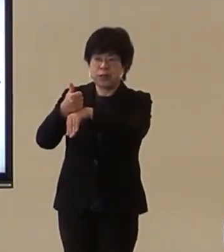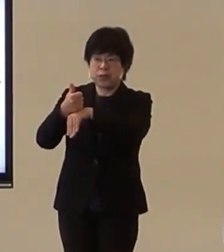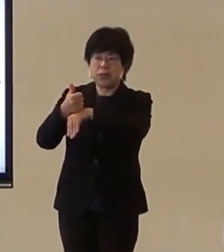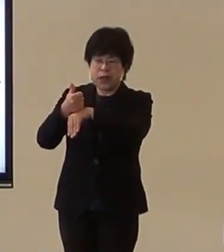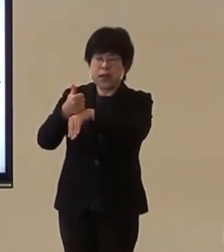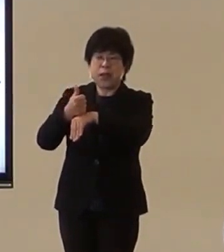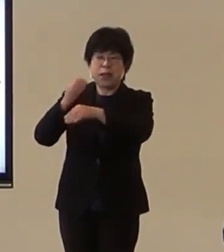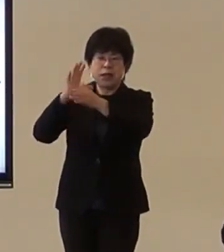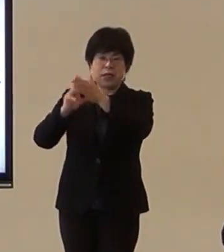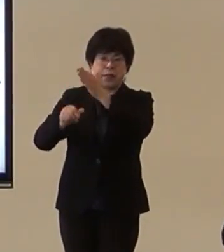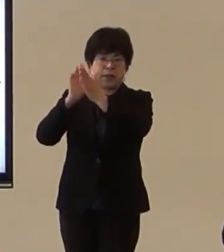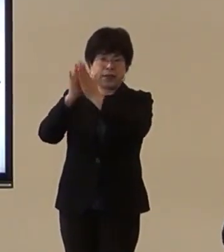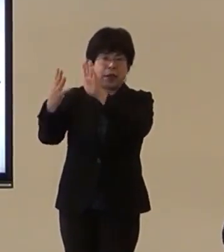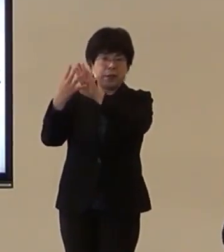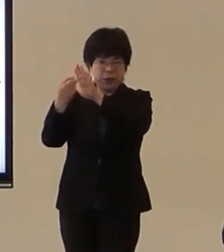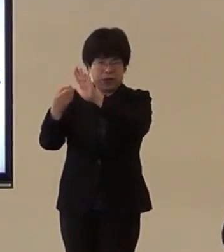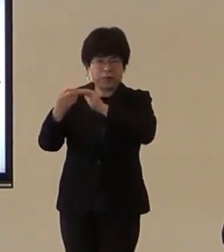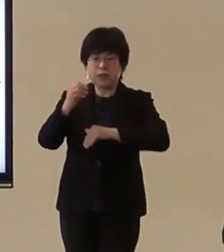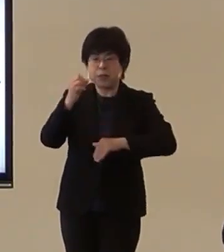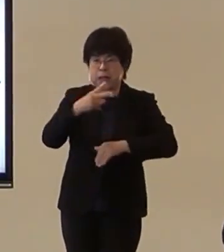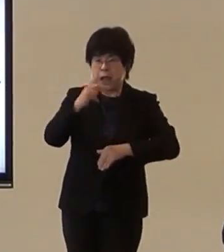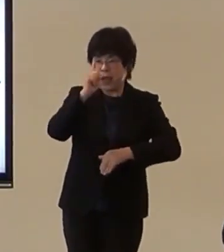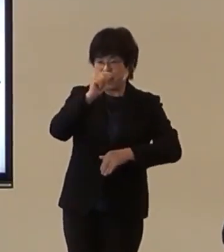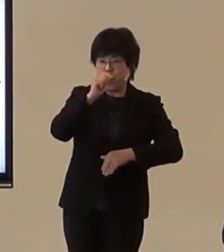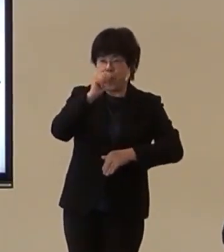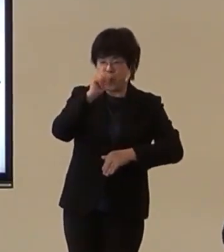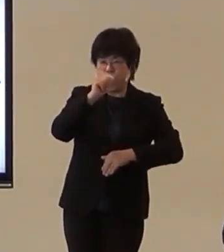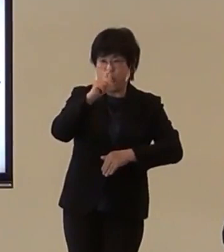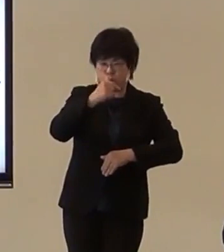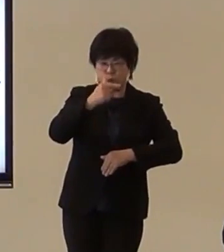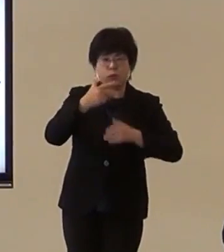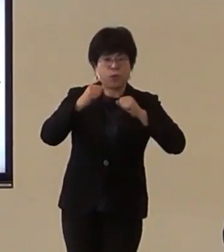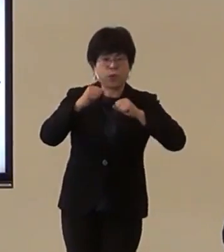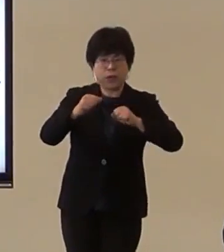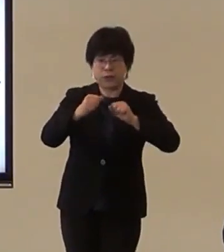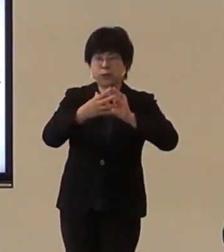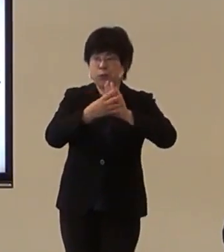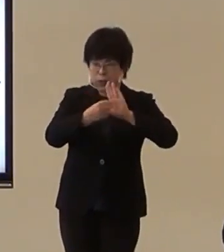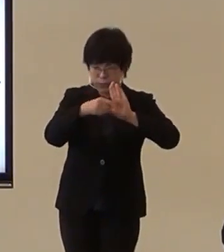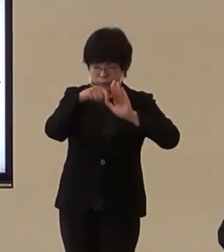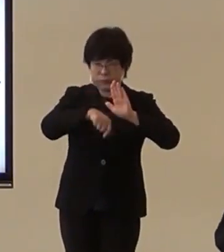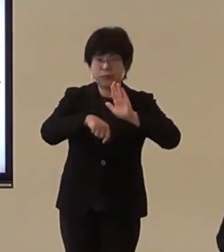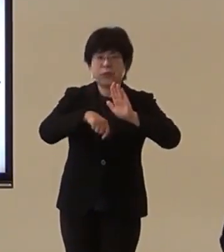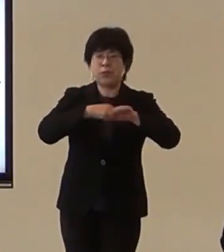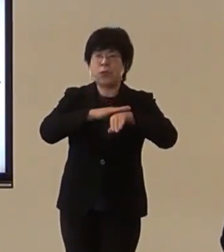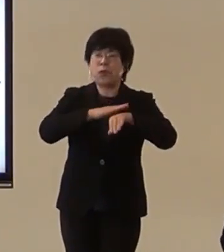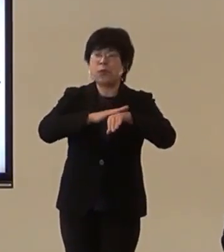県モデル甲府スタイルというふうにおっしゃってるんですけど、具体的に